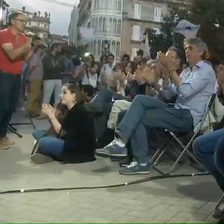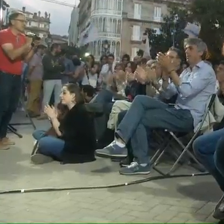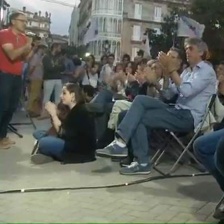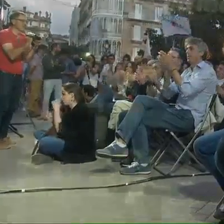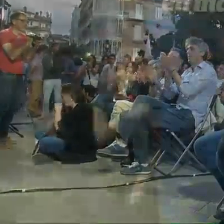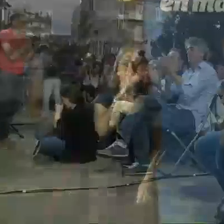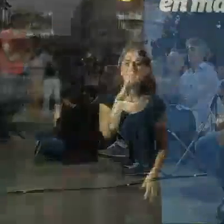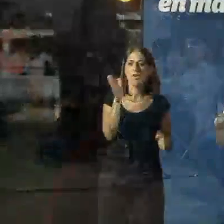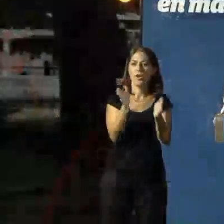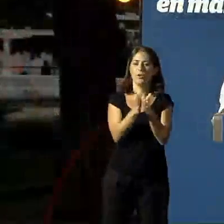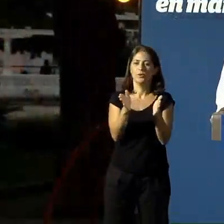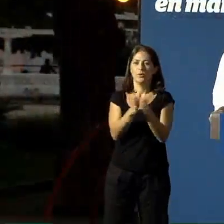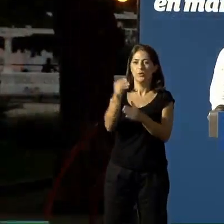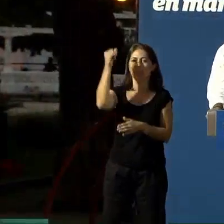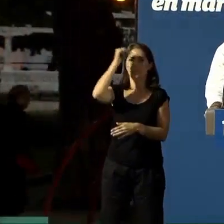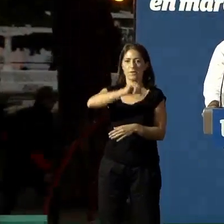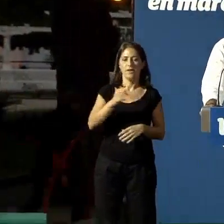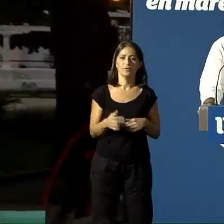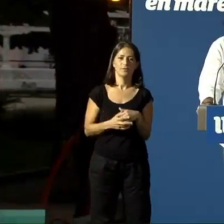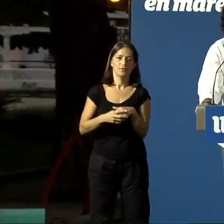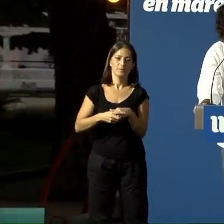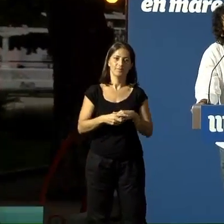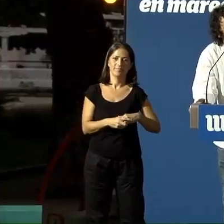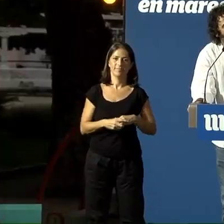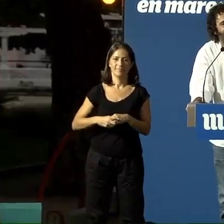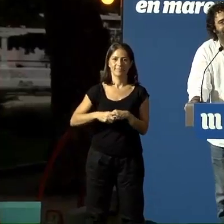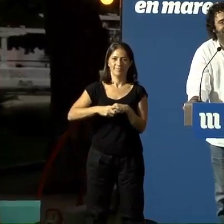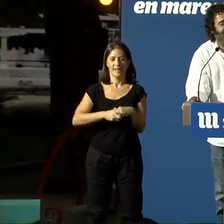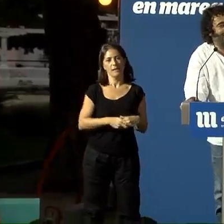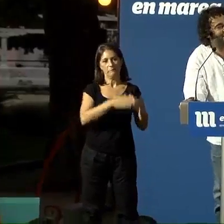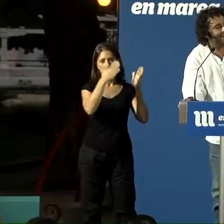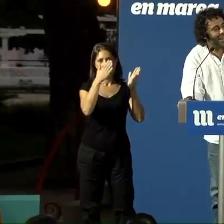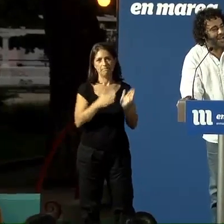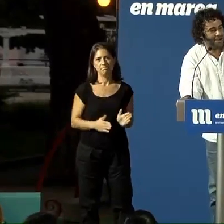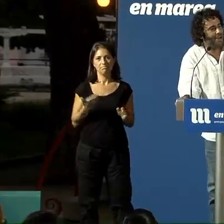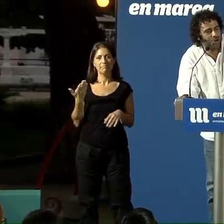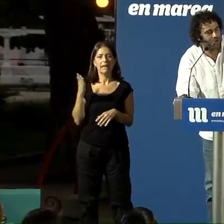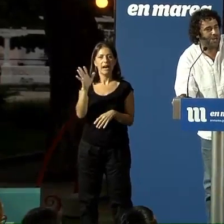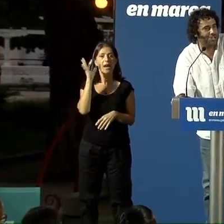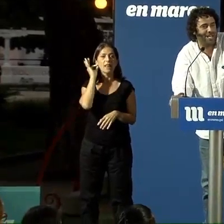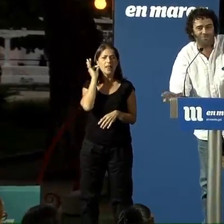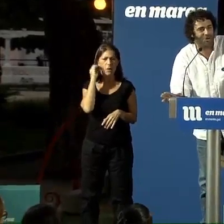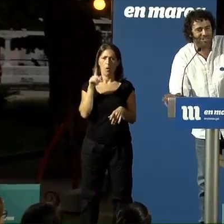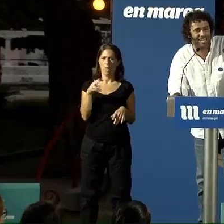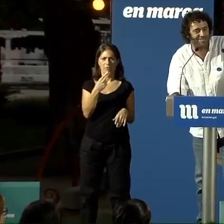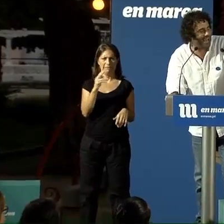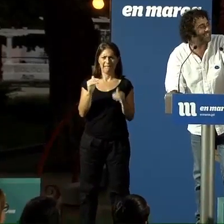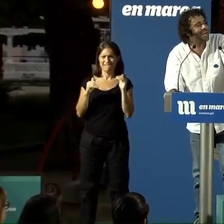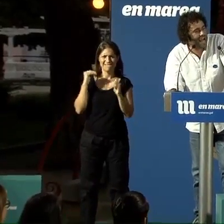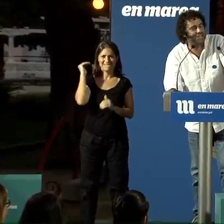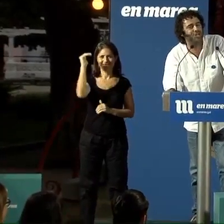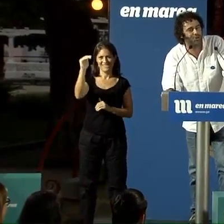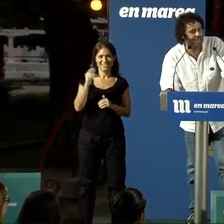Agora, compañeiros, deixo-vos que a candidata en mayúsculas, xa non vou dicir nada